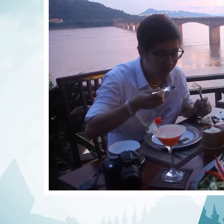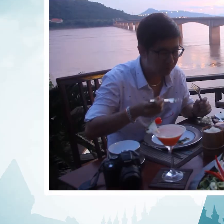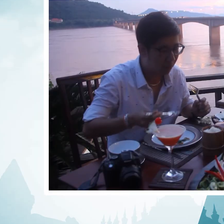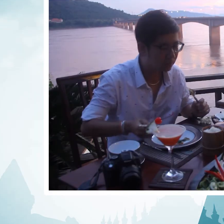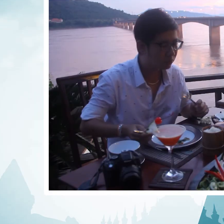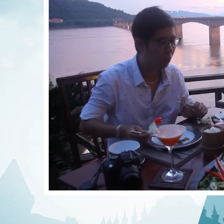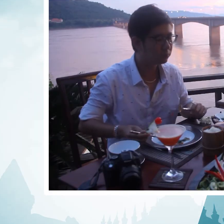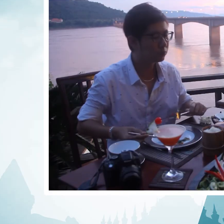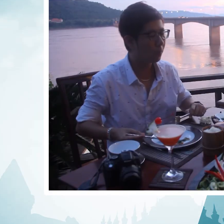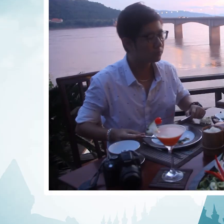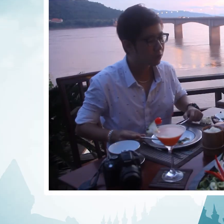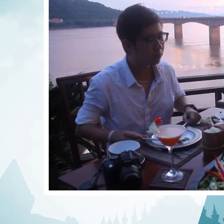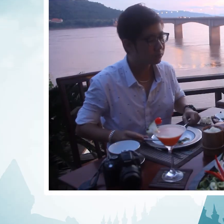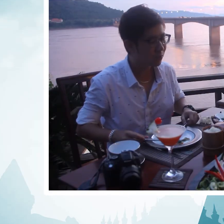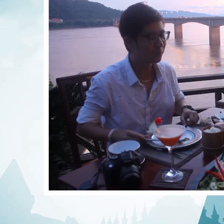อา